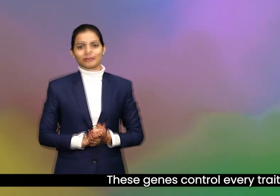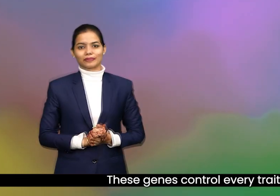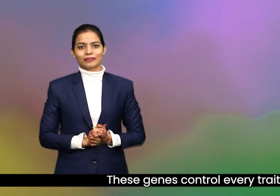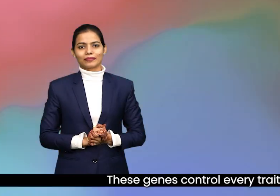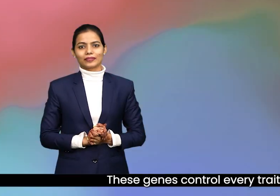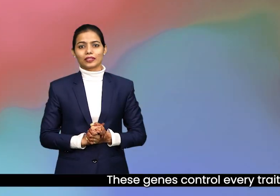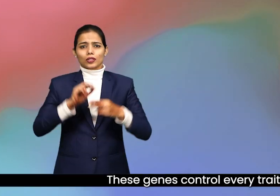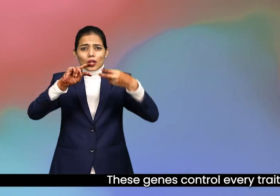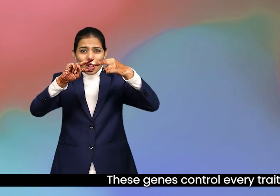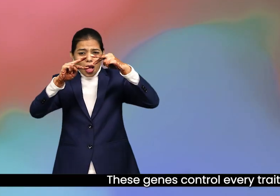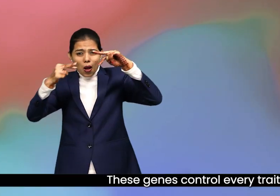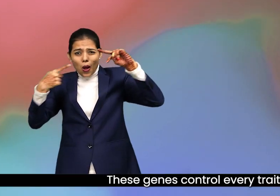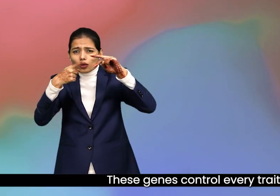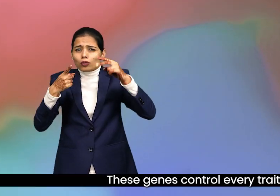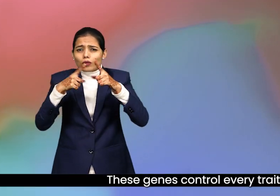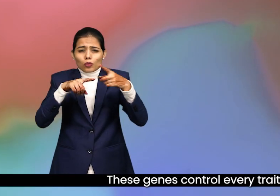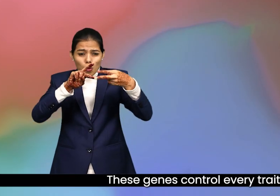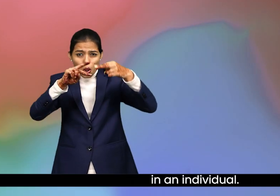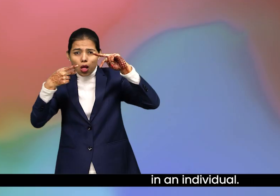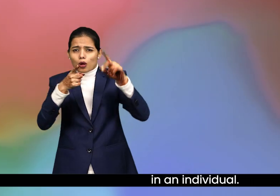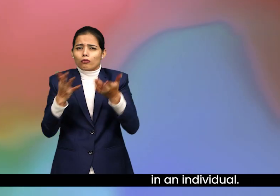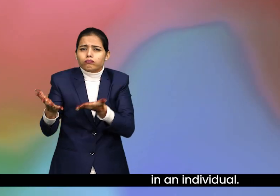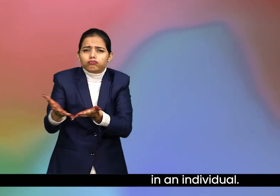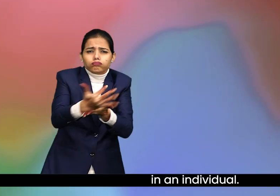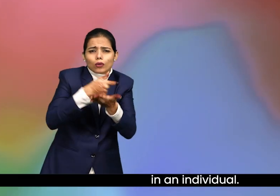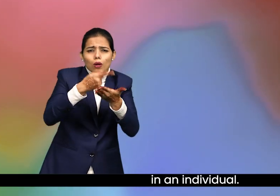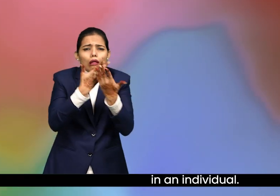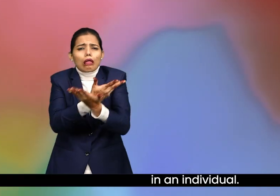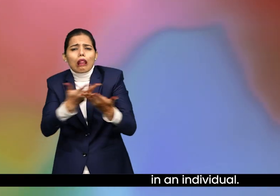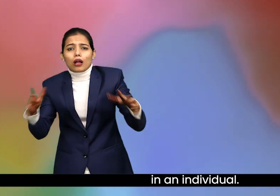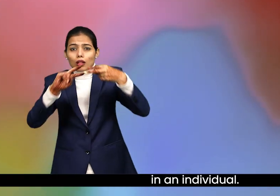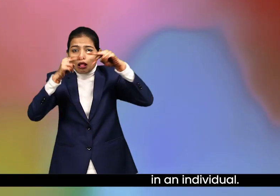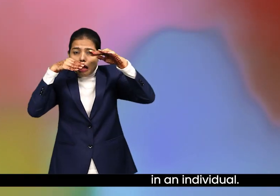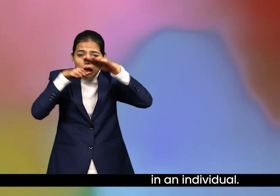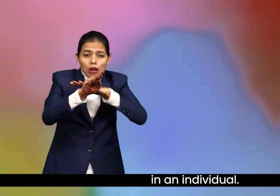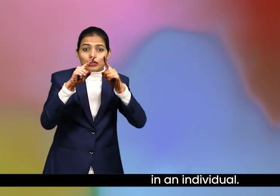இந்த These genes மரபணுக்கள் control ஒரு every trait தனிநபரின் in ஒவ்வொரு an individual. பண்புகளையும் கட்டுப்படுத்துகின்றன.